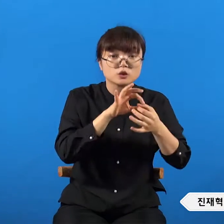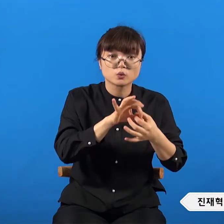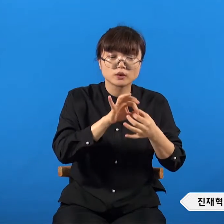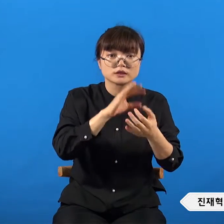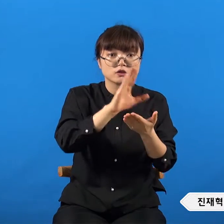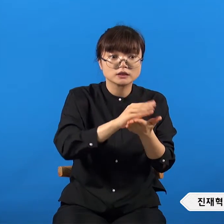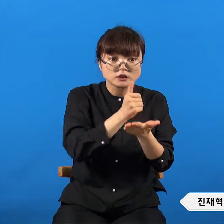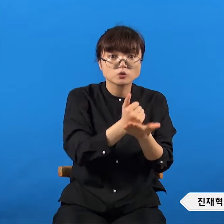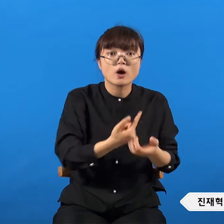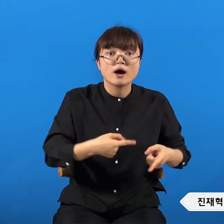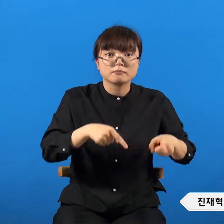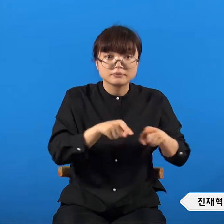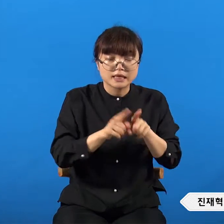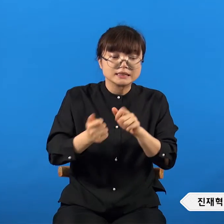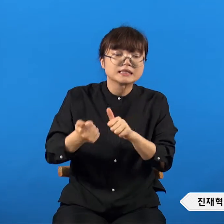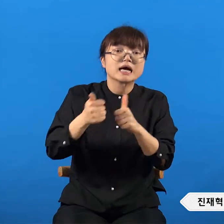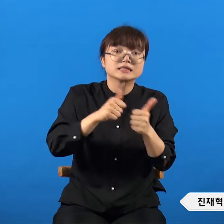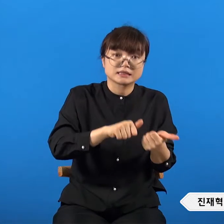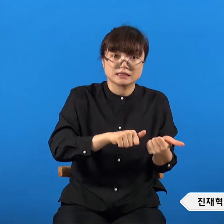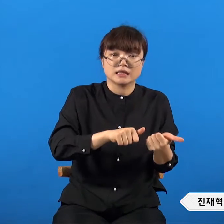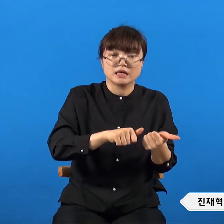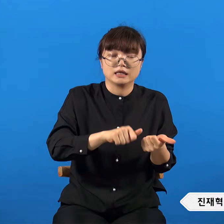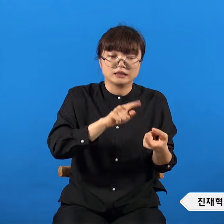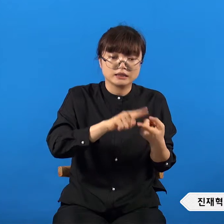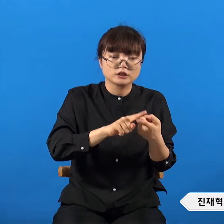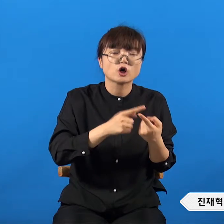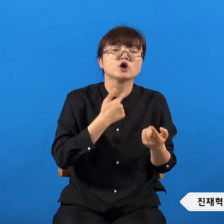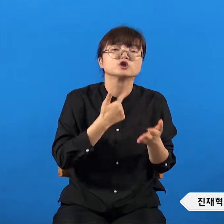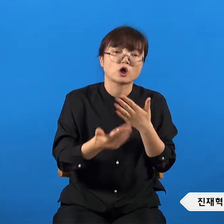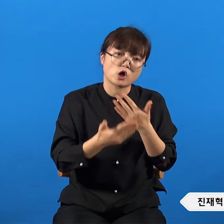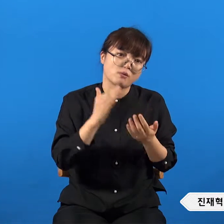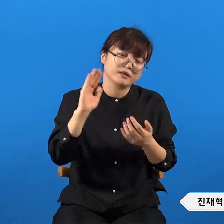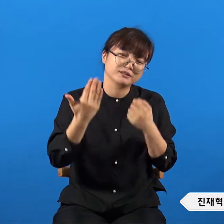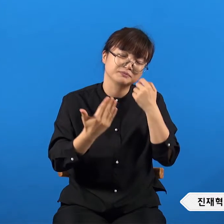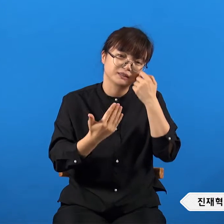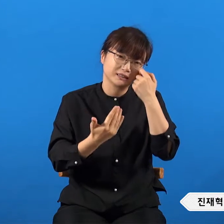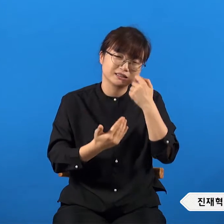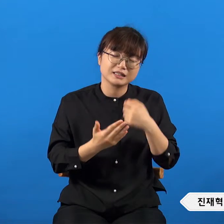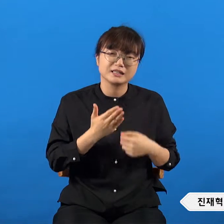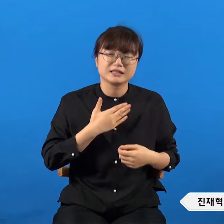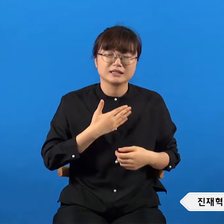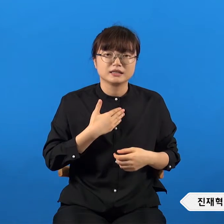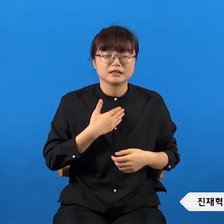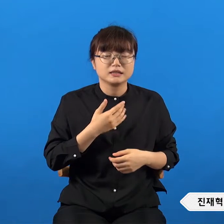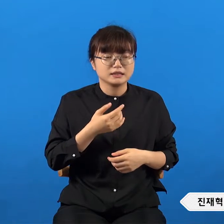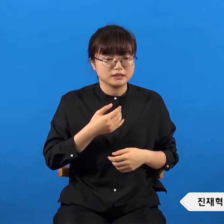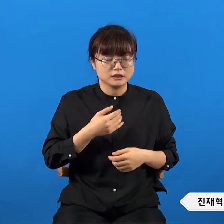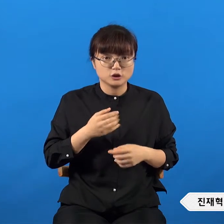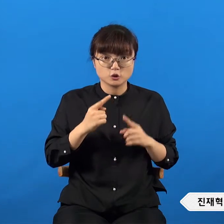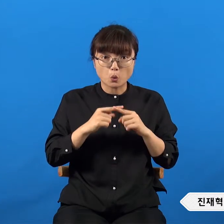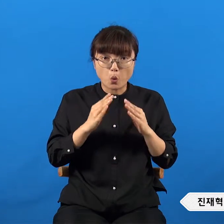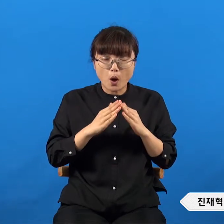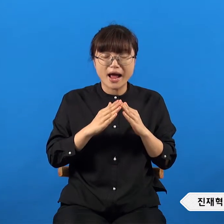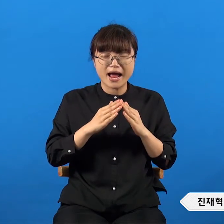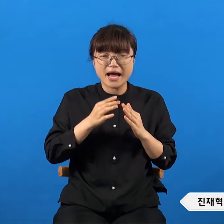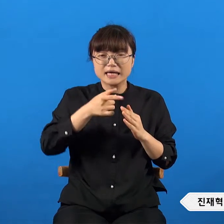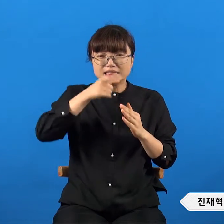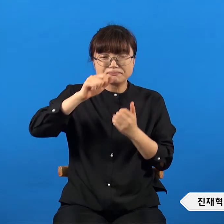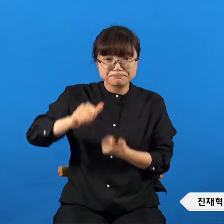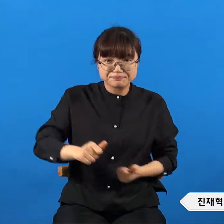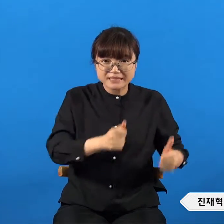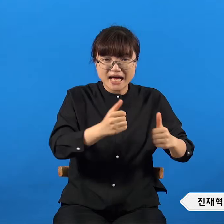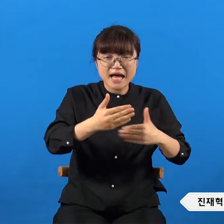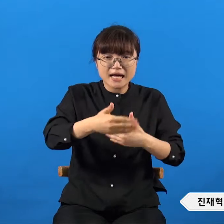그리스도와 함께 장사 지낸 것을 경험하게 됩니다. 사실 제가 침례탕에 있지만 이